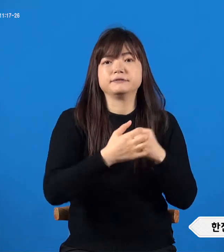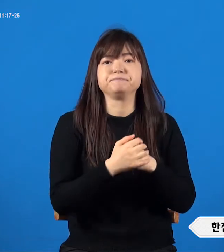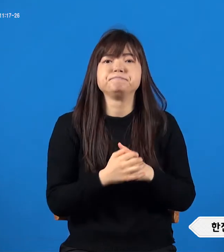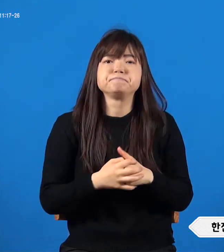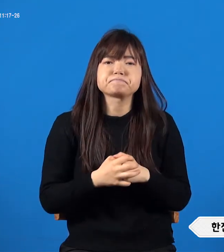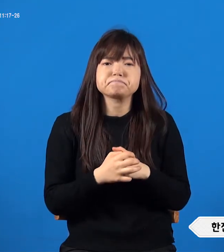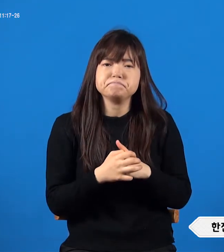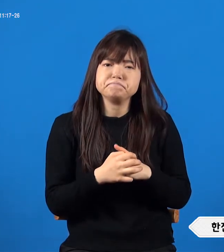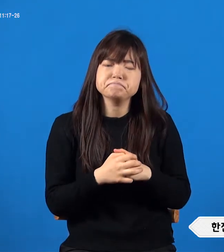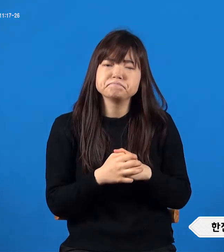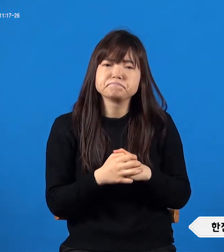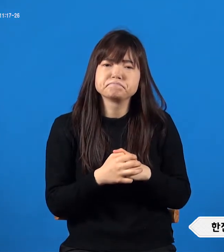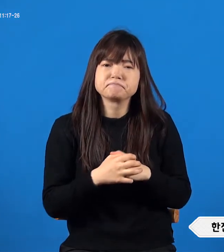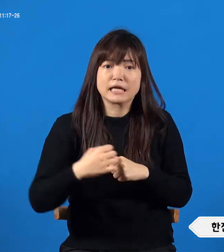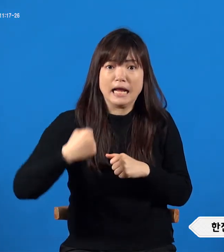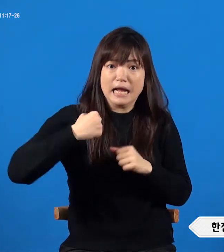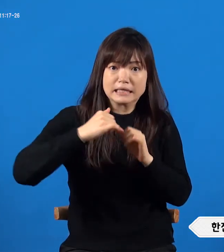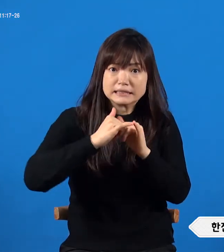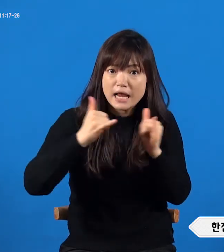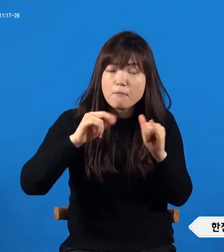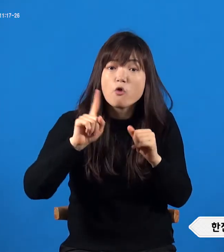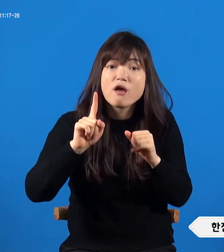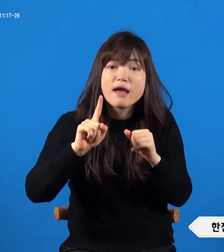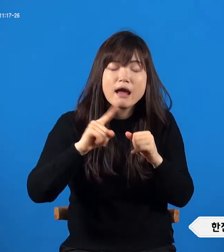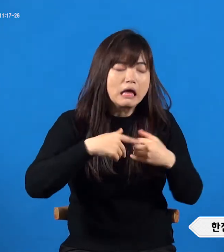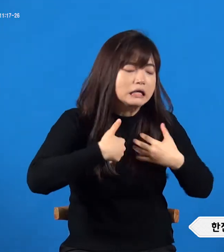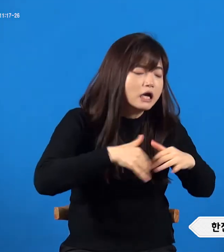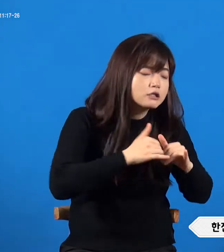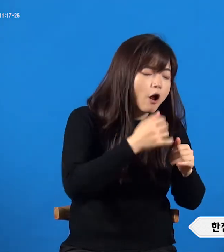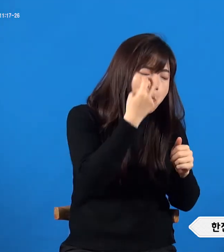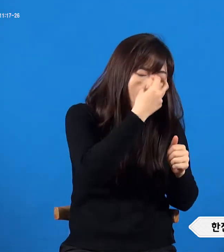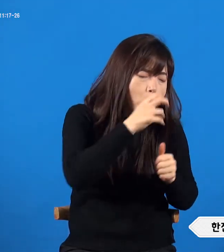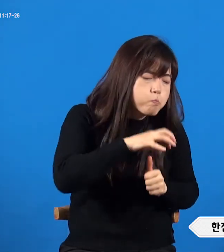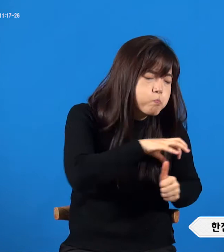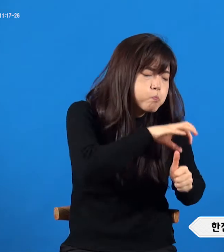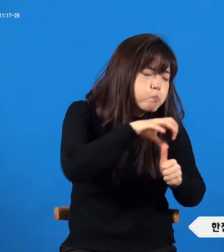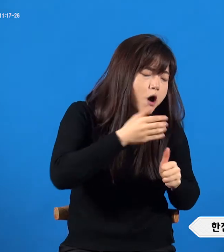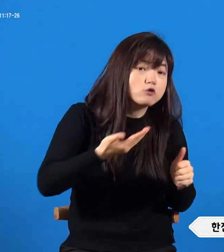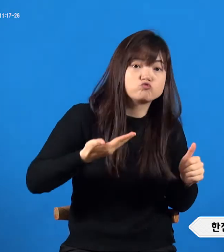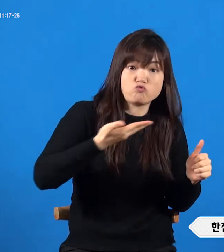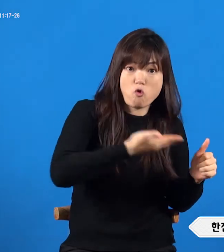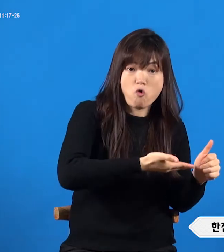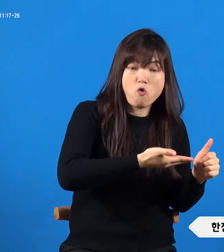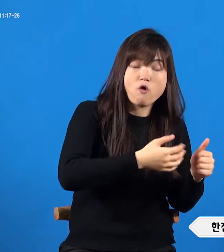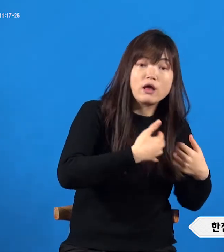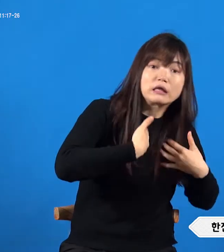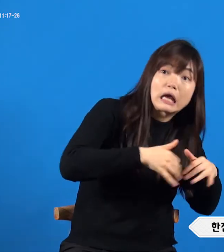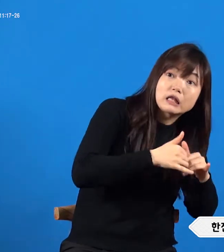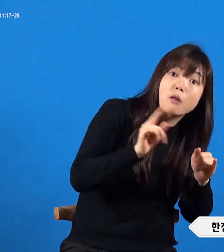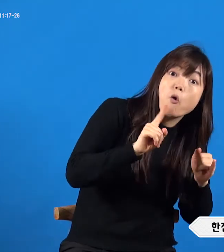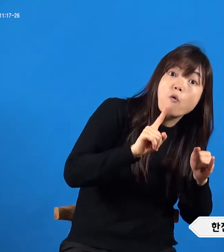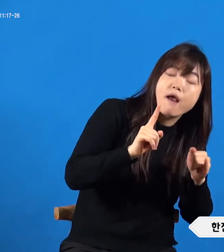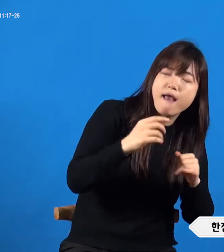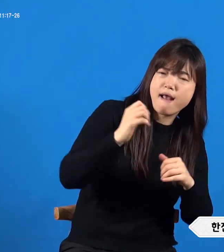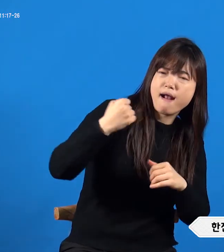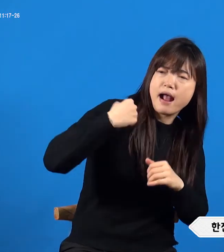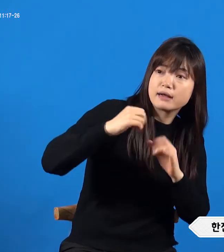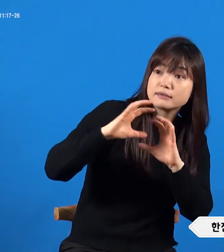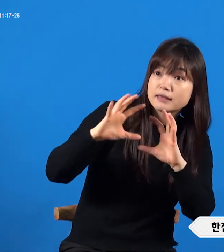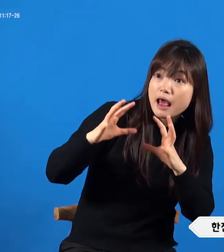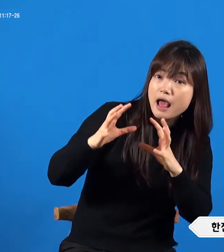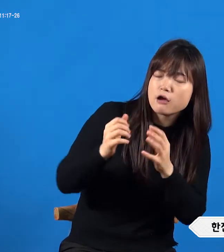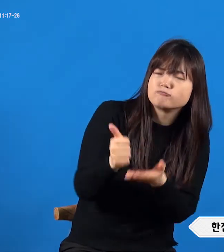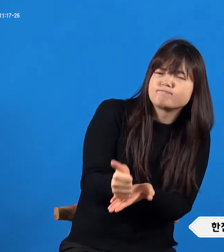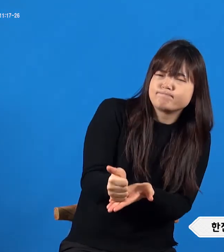쪽이 언약을 맺습니다. 강자는 약자를 보호하고 지켜주는 대신에 약자는